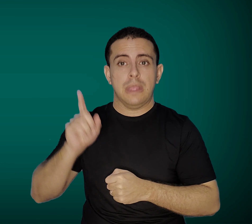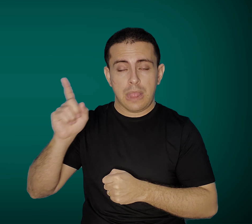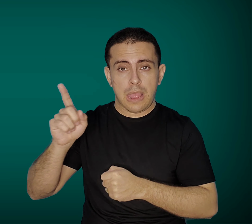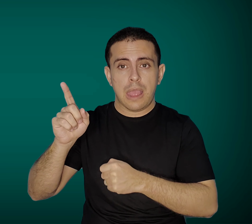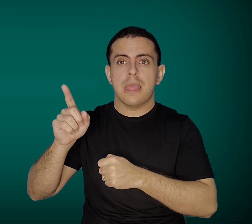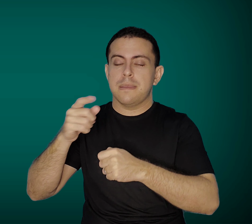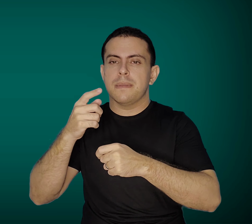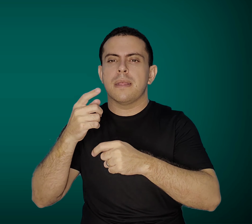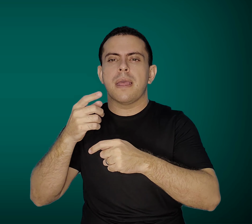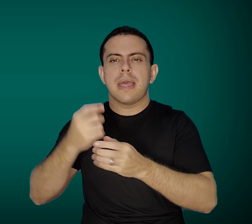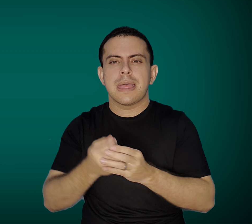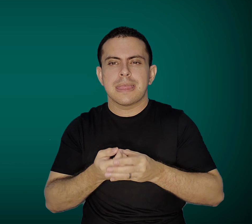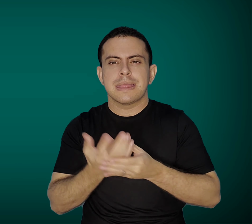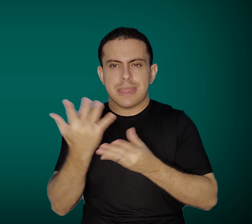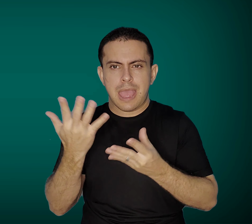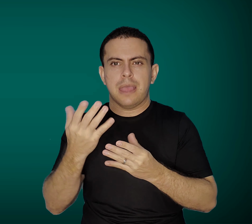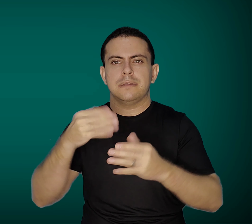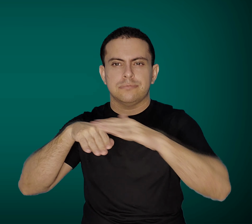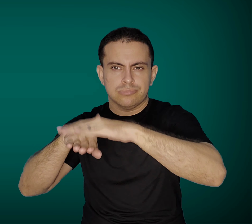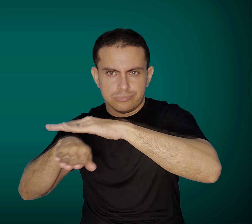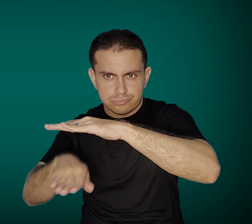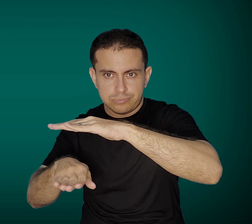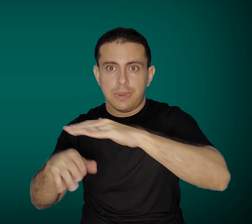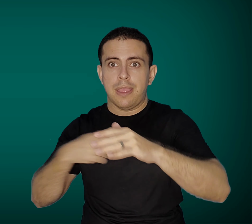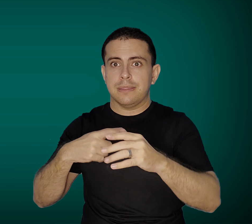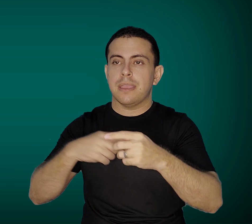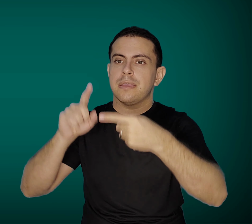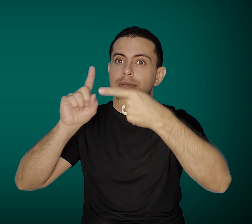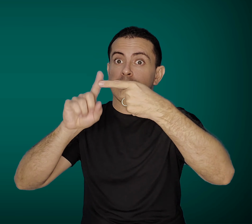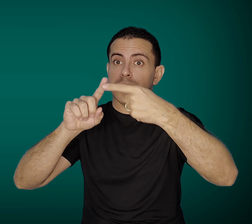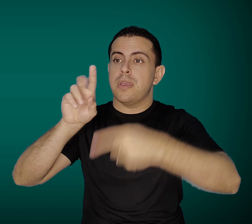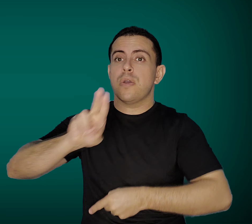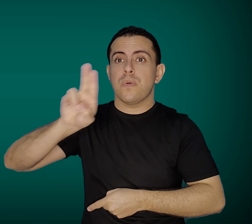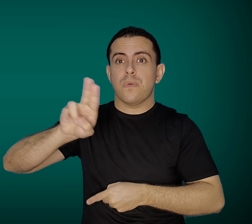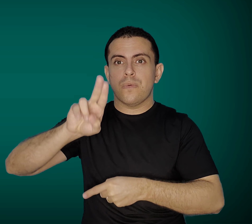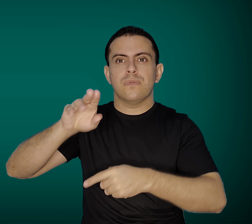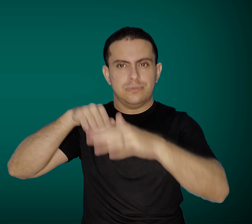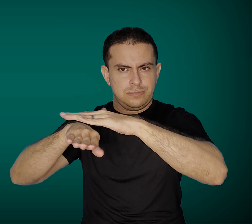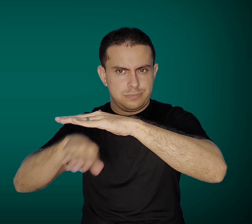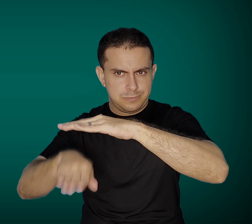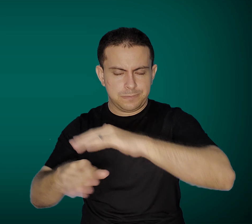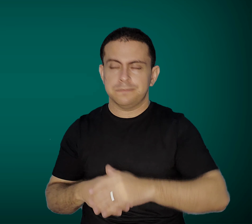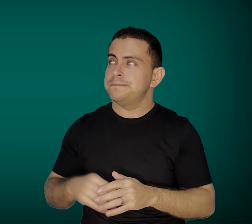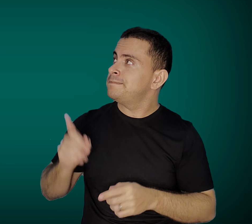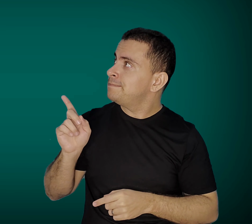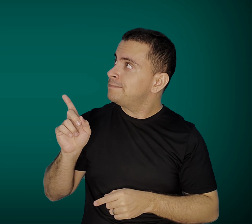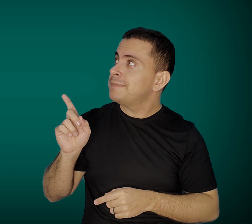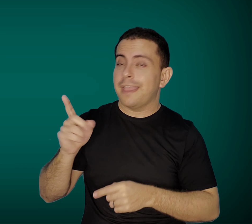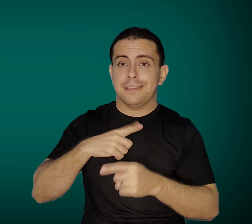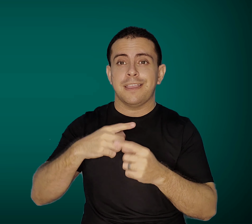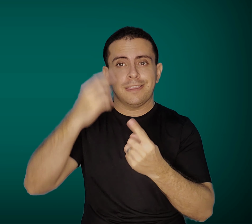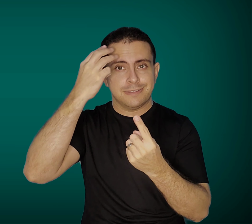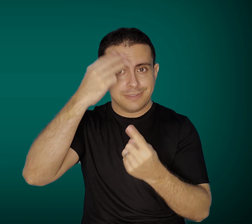após dados e armazenamento, e aí a primeira opção, uso do armazenamento Aí vai ter as